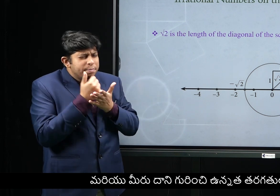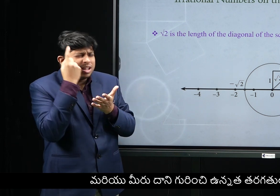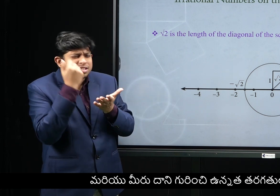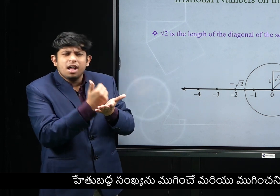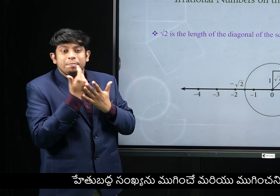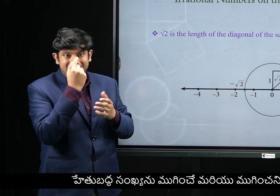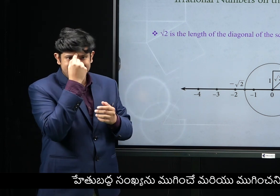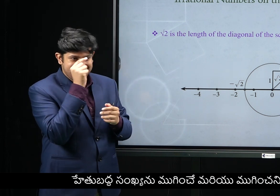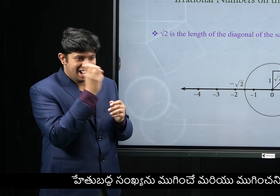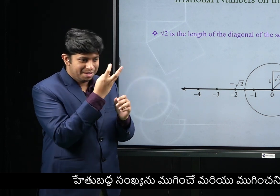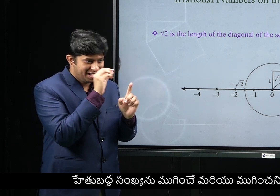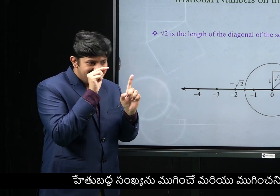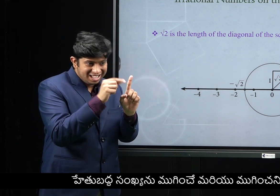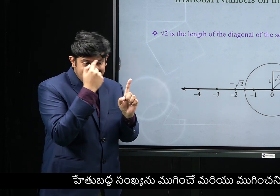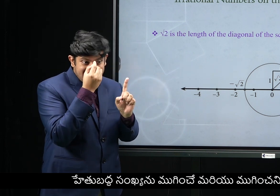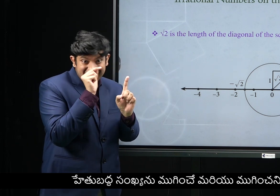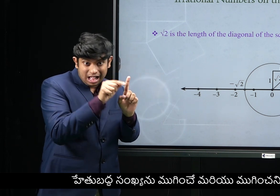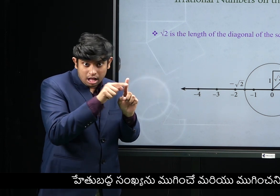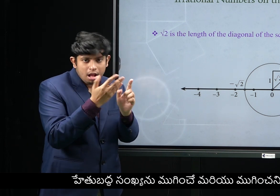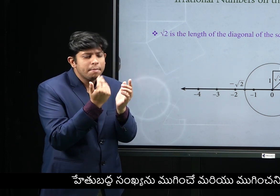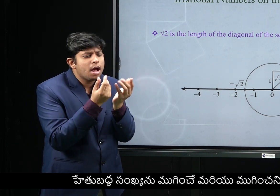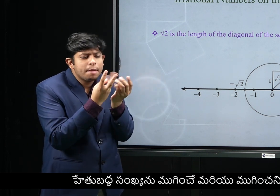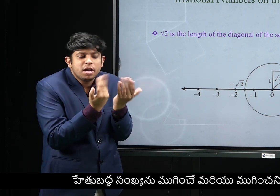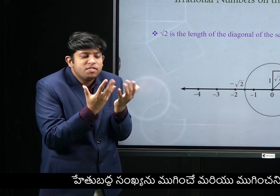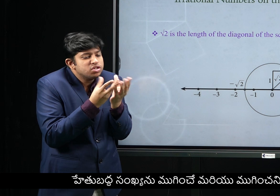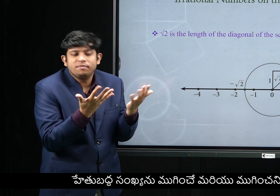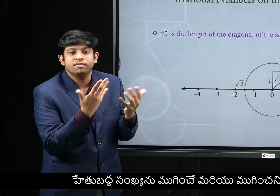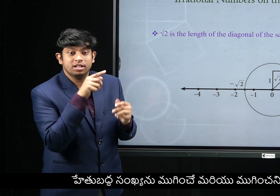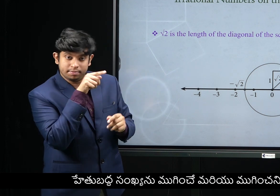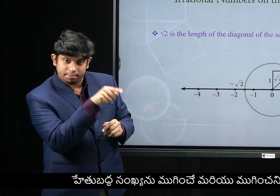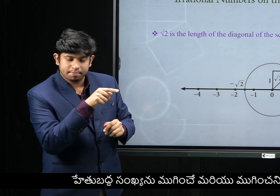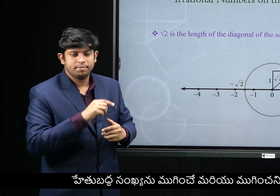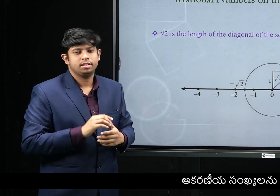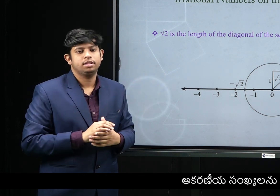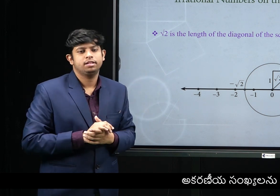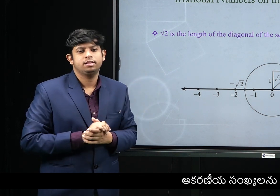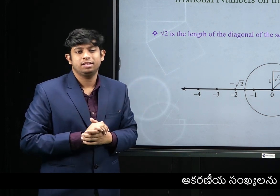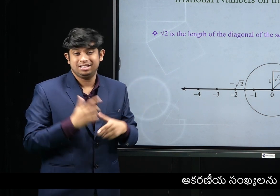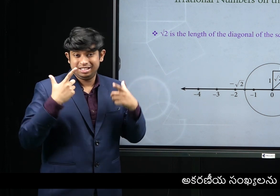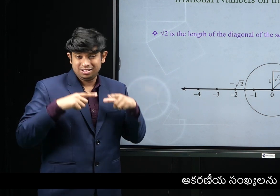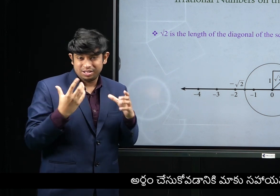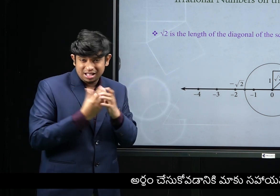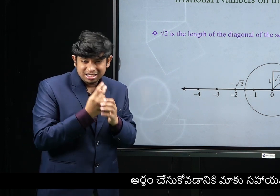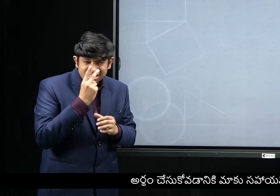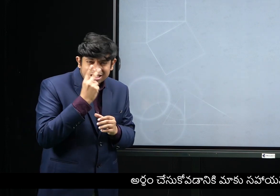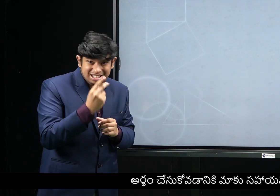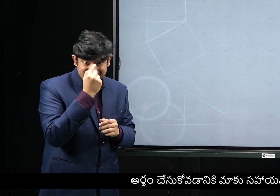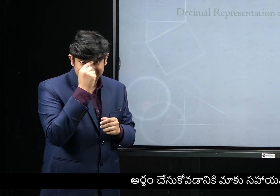తెలుసుకోవచ్చు. హేతుబద్ధ సంఖ్యను ముగించే మరియు ముగించని దశాంశంగా సూచించడం అకర్ణీయ సంఖ్యలను అర్థం చేసుకోవడానికి